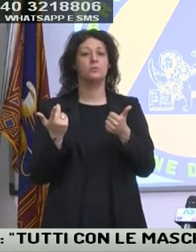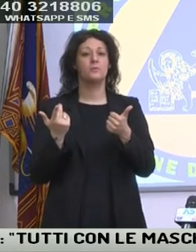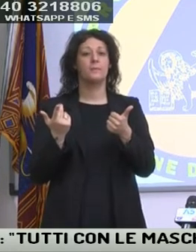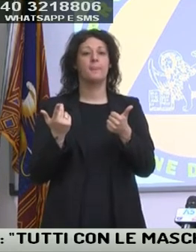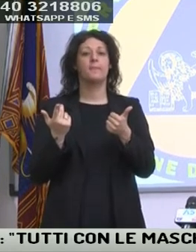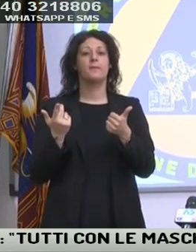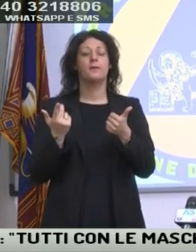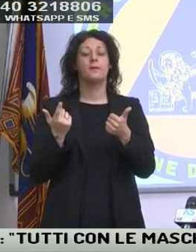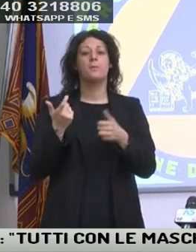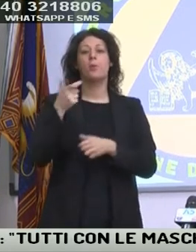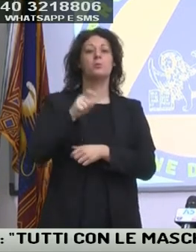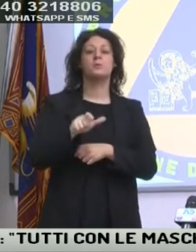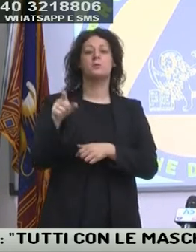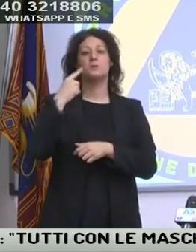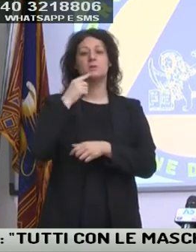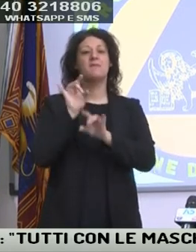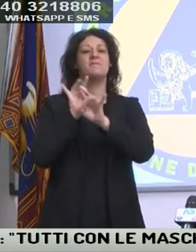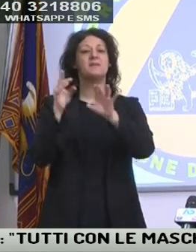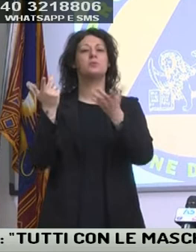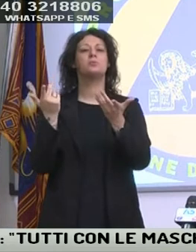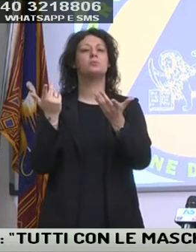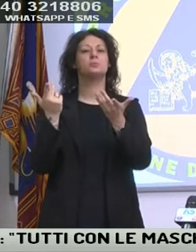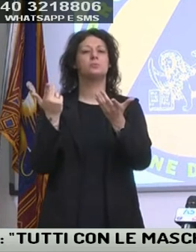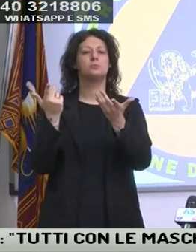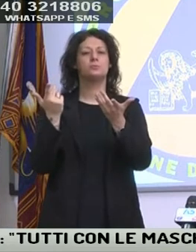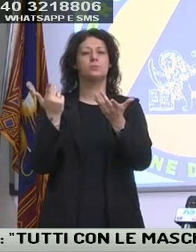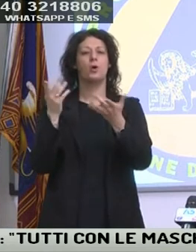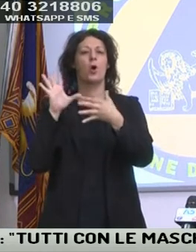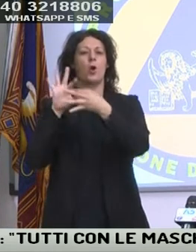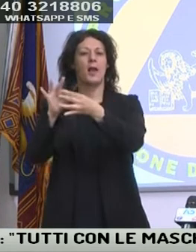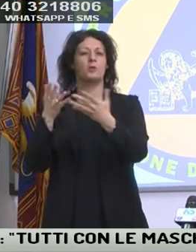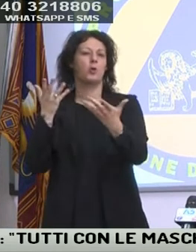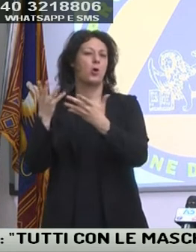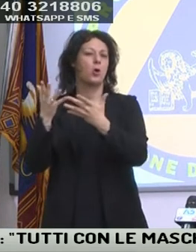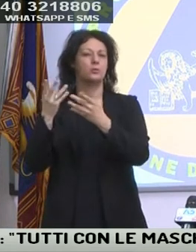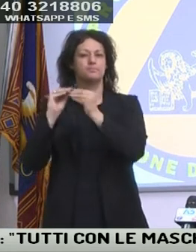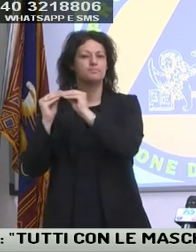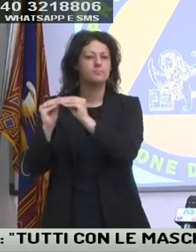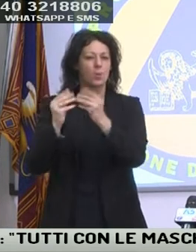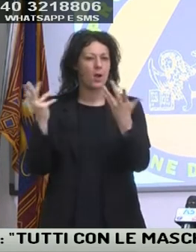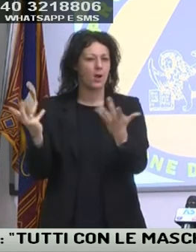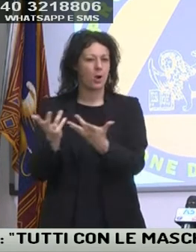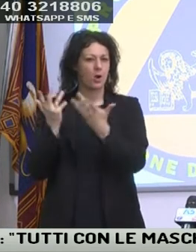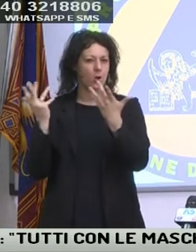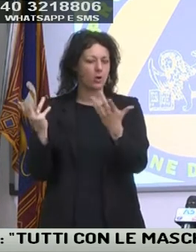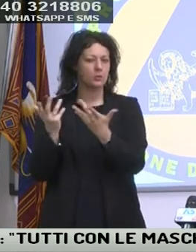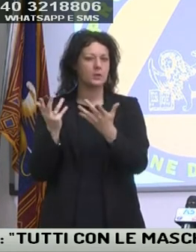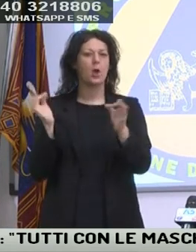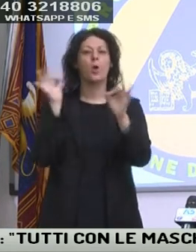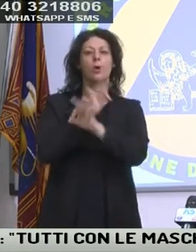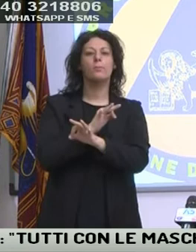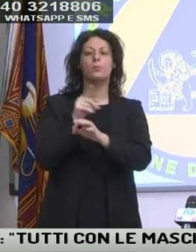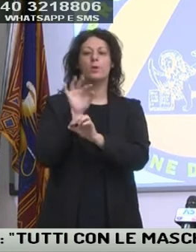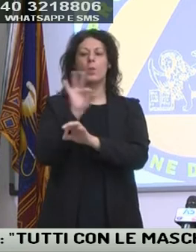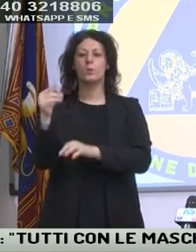degli stati, che queste sono tutte operazioni di comunicazione, piuttosto che si fa semplicemente